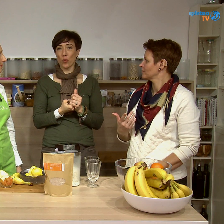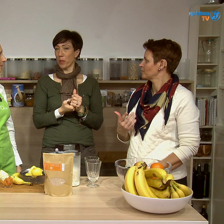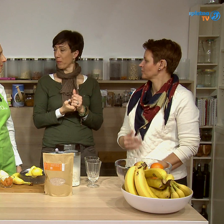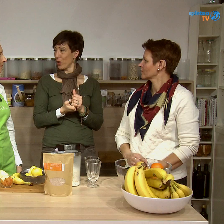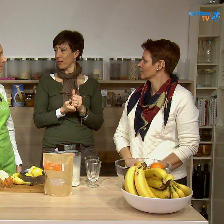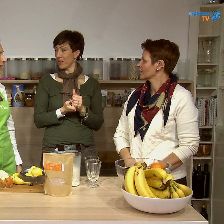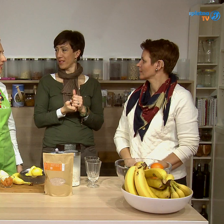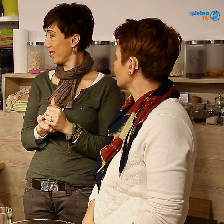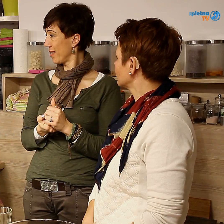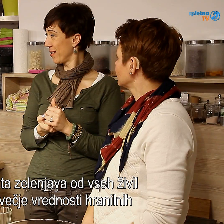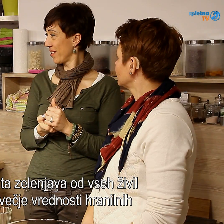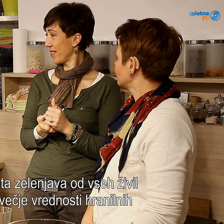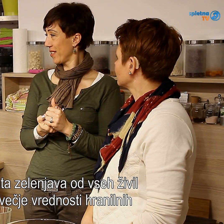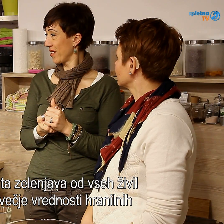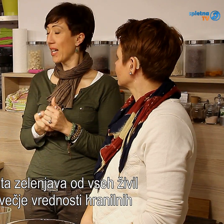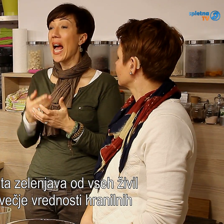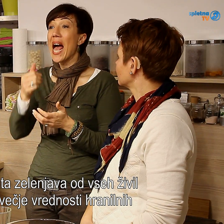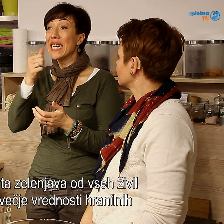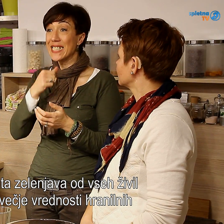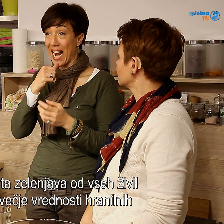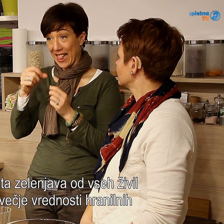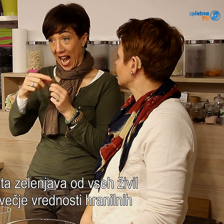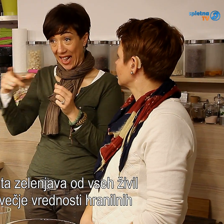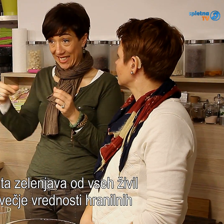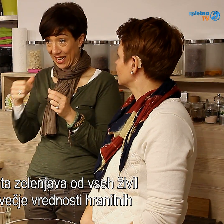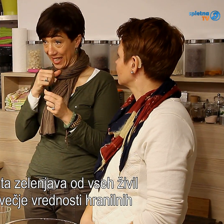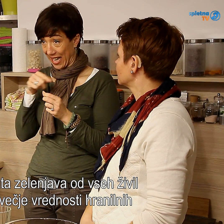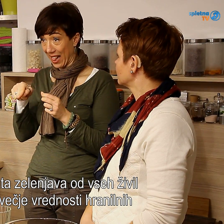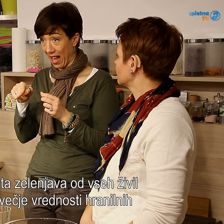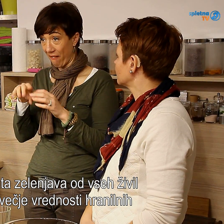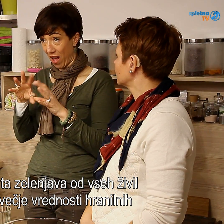Zakaj je to pomembno? Zelena listnata zelenjava